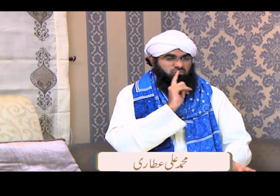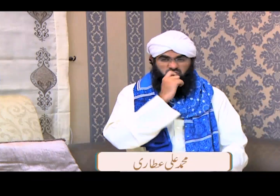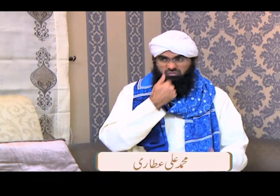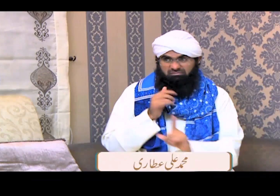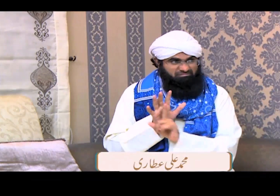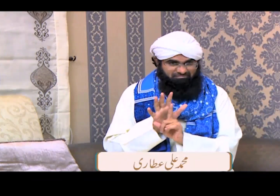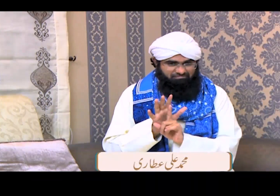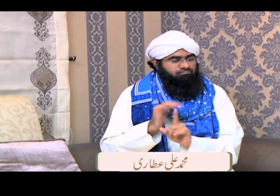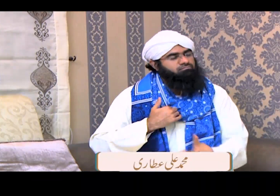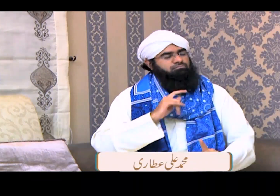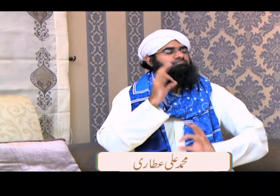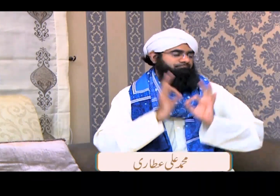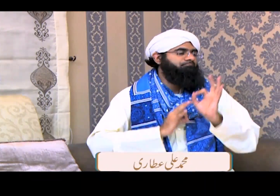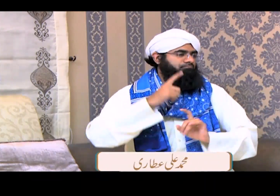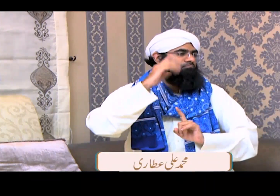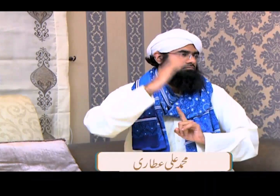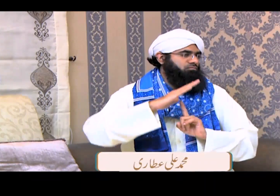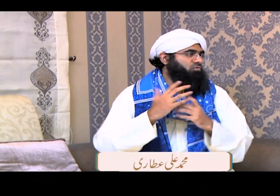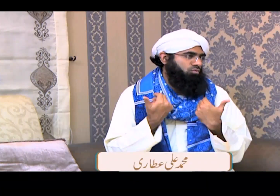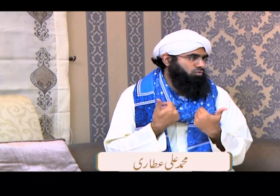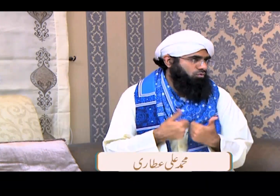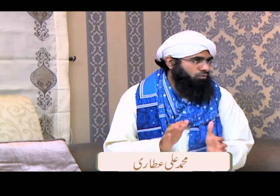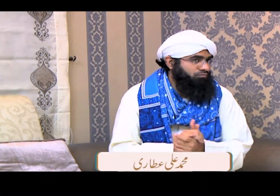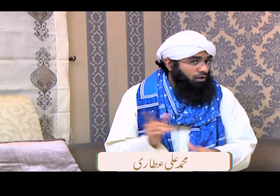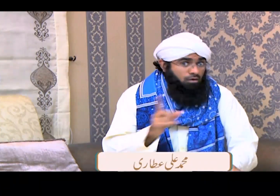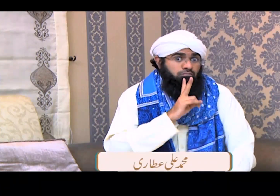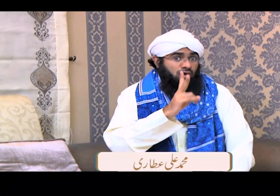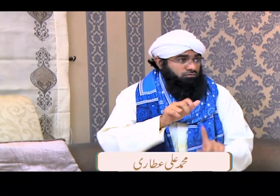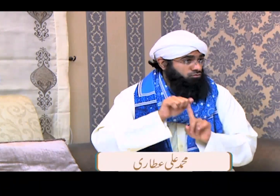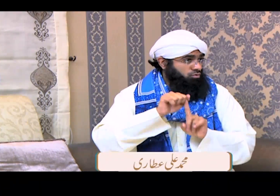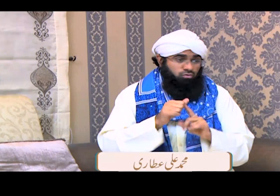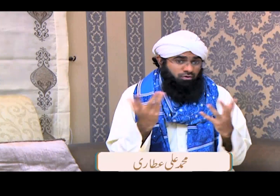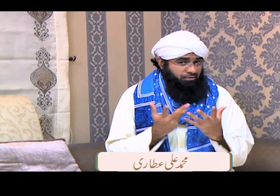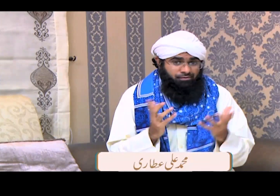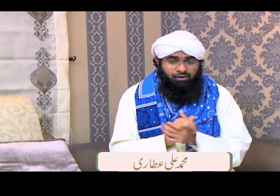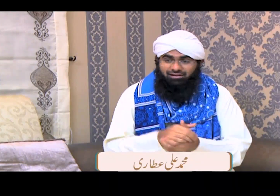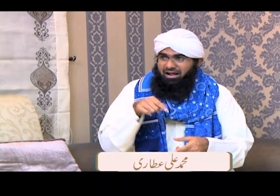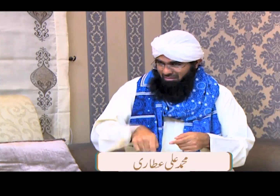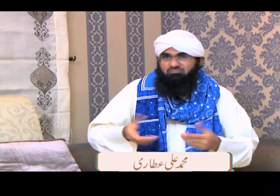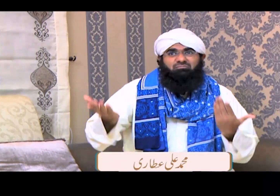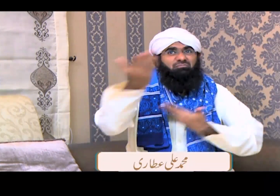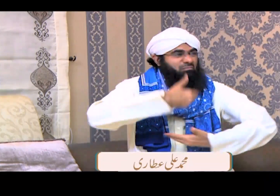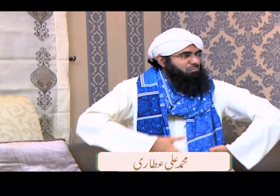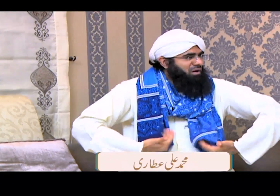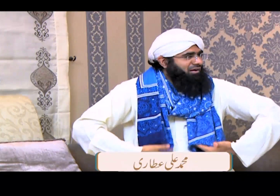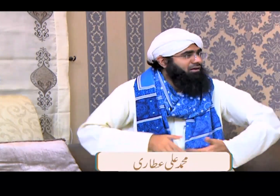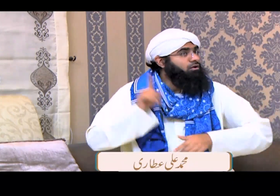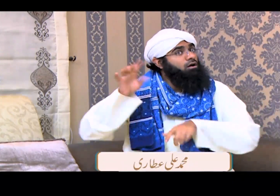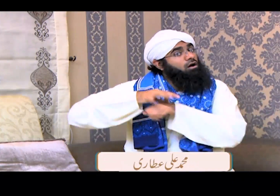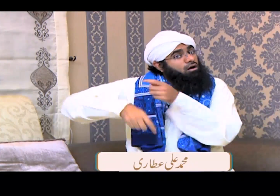والوں کو بھی اللہ پاک نے ہلاکت سے بچا لیا۔ ہاں، یہ یاد رہے کہ موجودہ بندر اس قوم کی اولاد میں سے نہیں،